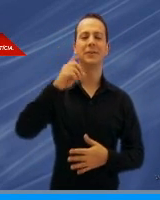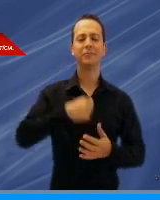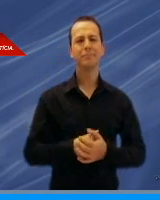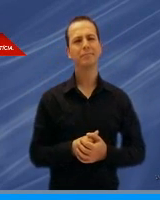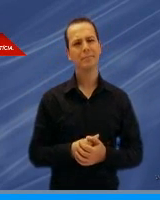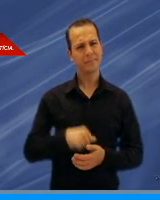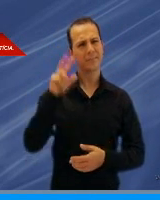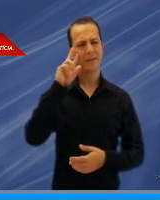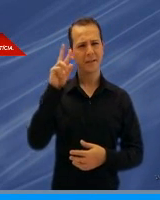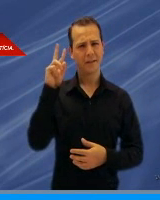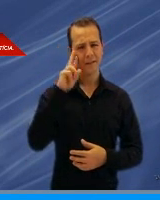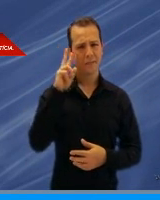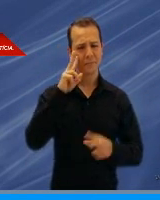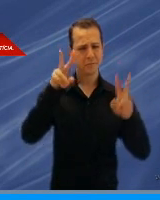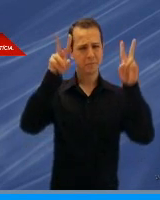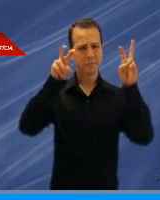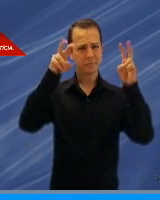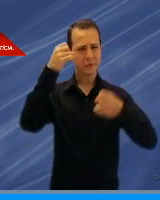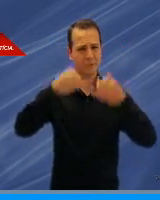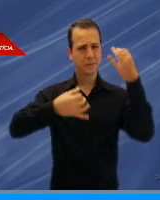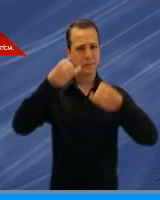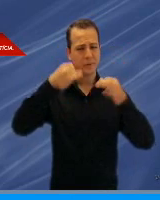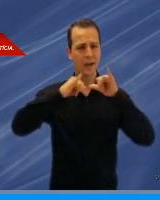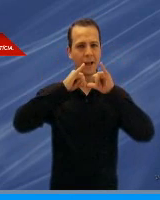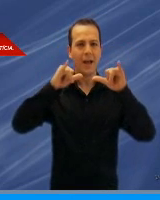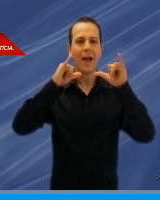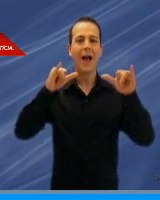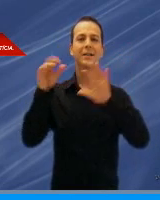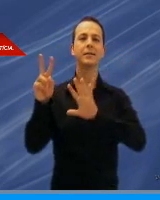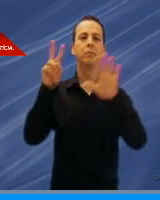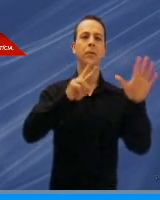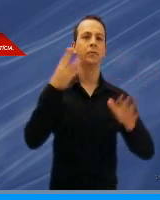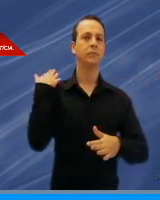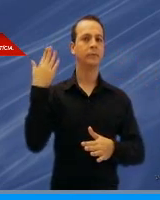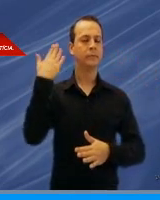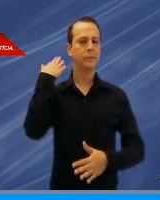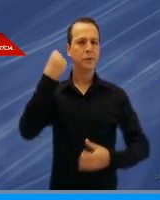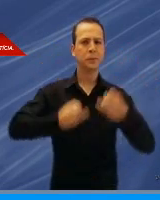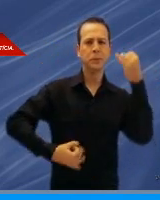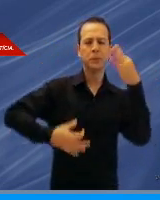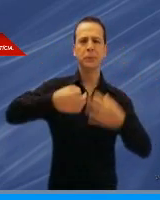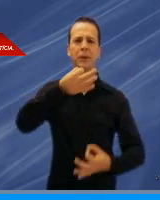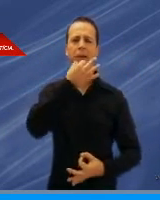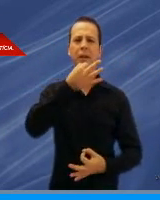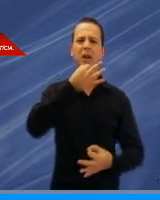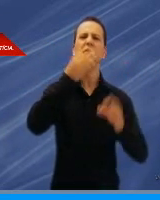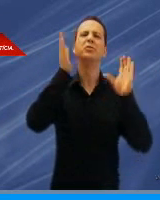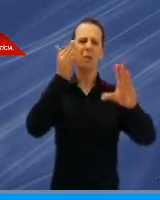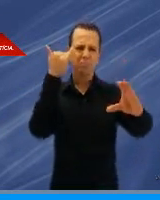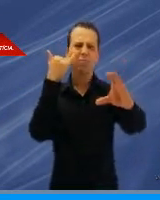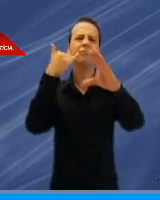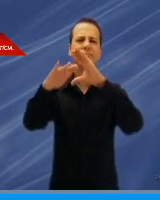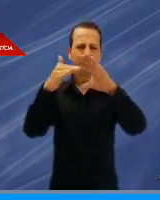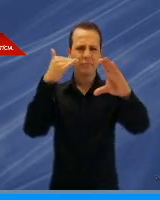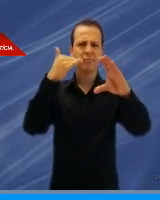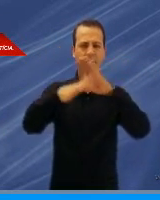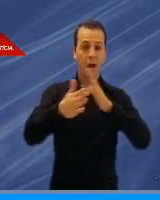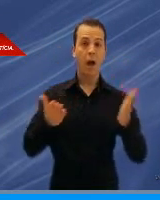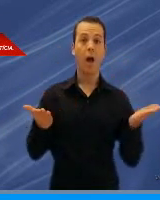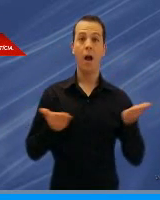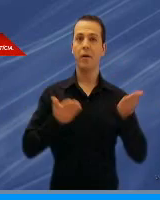olha, aquela sua declaração na semana passada rendeu comentários, inclusive te encaminhei algumas coisas já